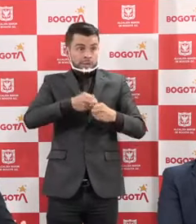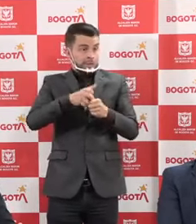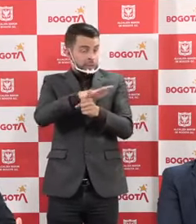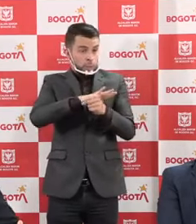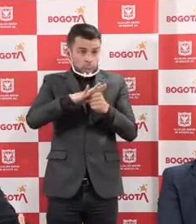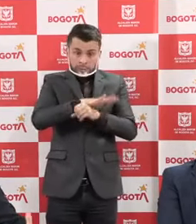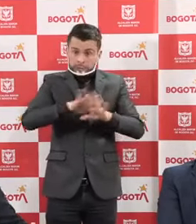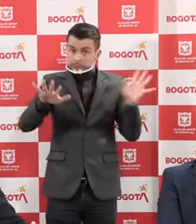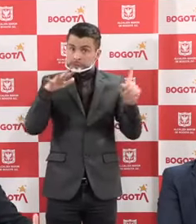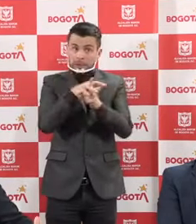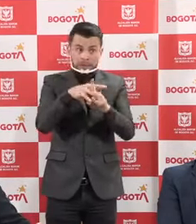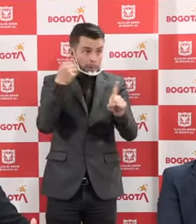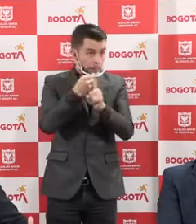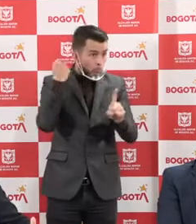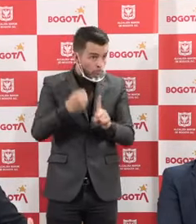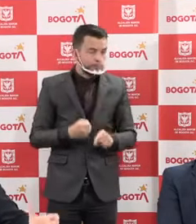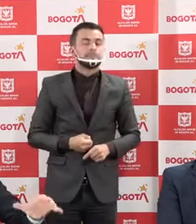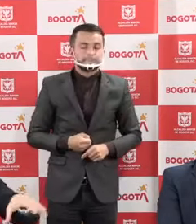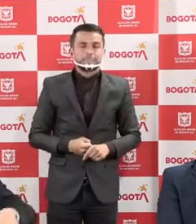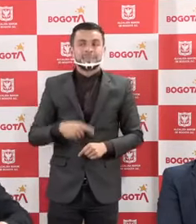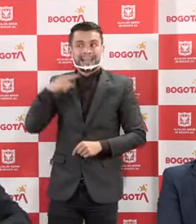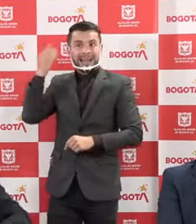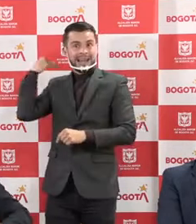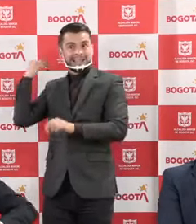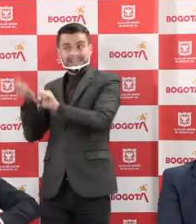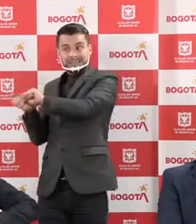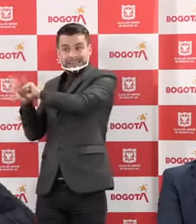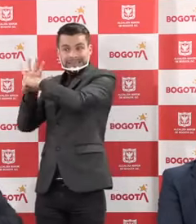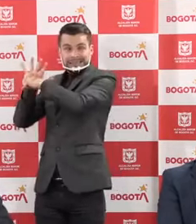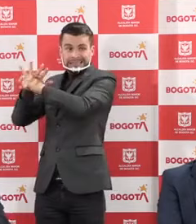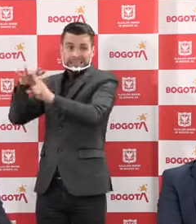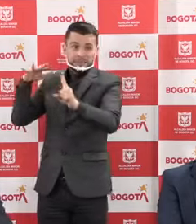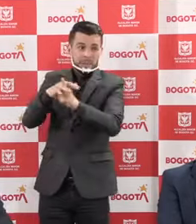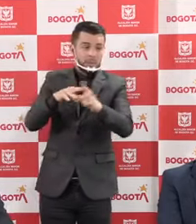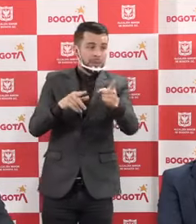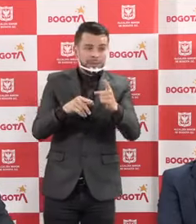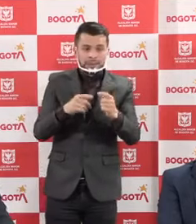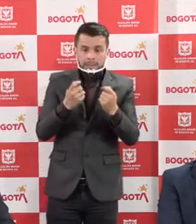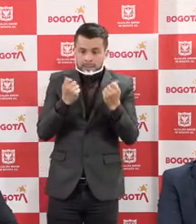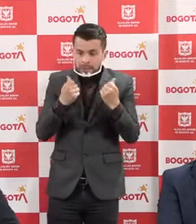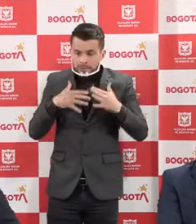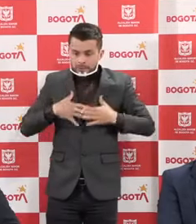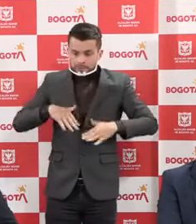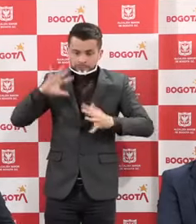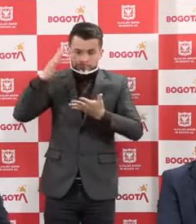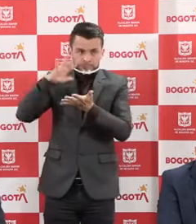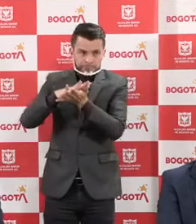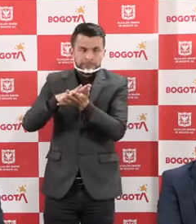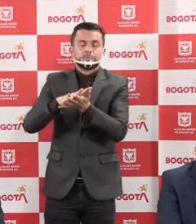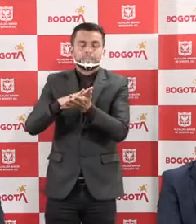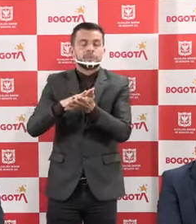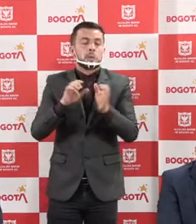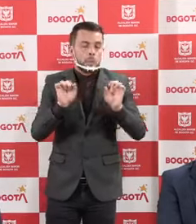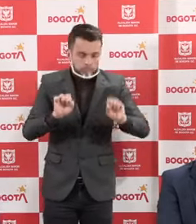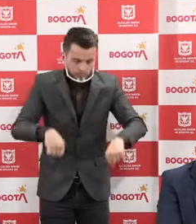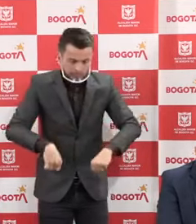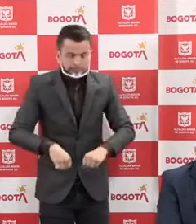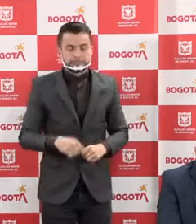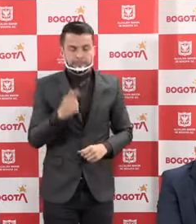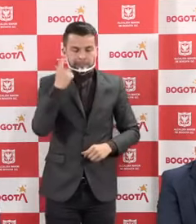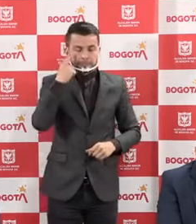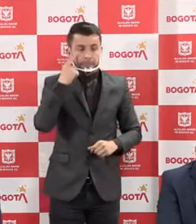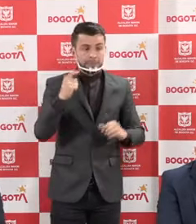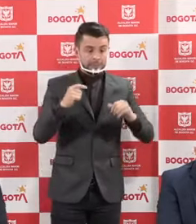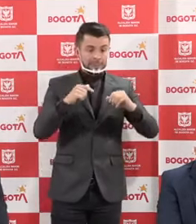compensar ese aforo perdido por cuenta del cob y en espacios cerrados con el uso del espacio público con el uso de jardines de vías